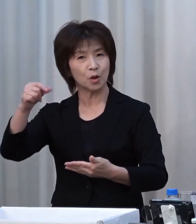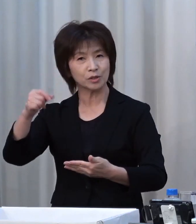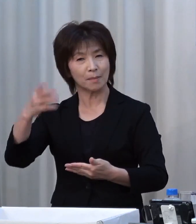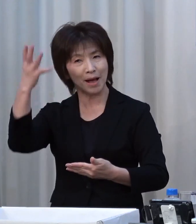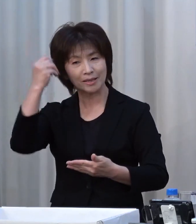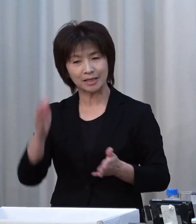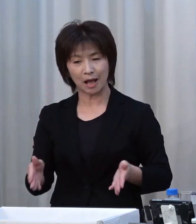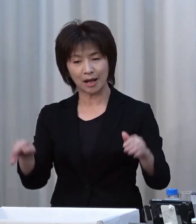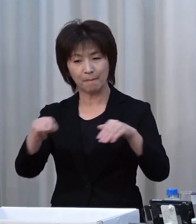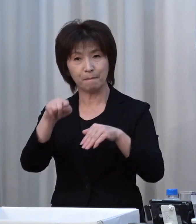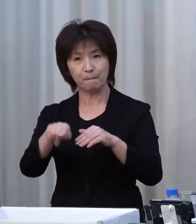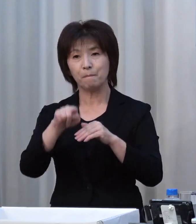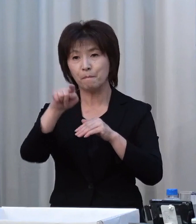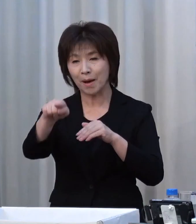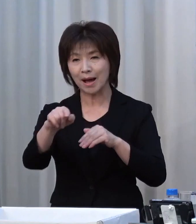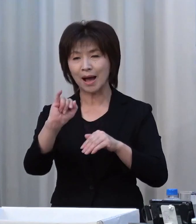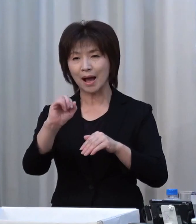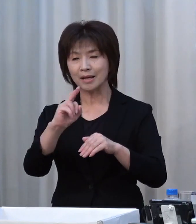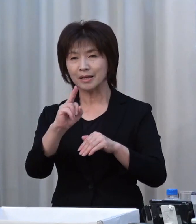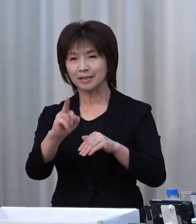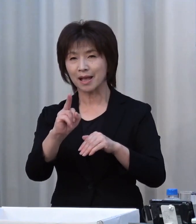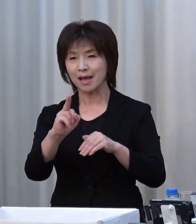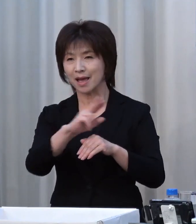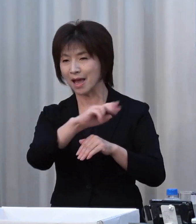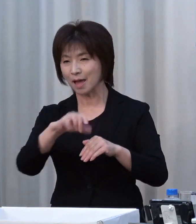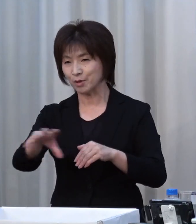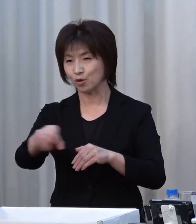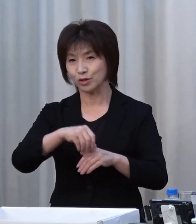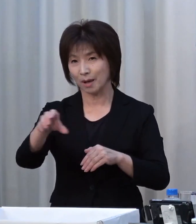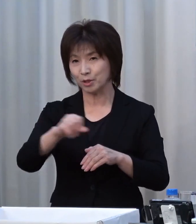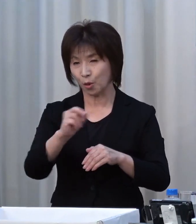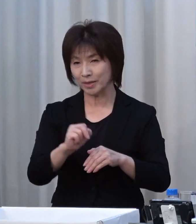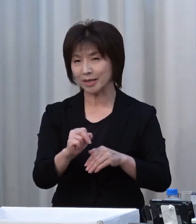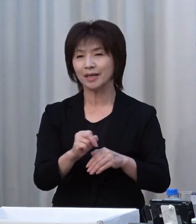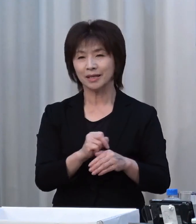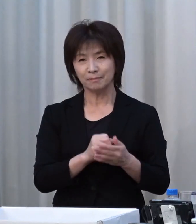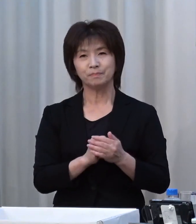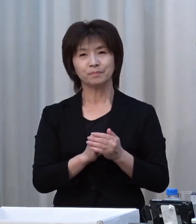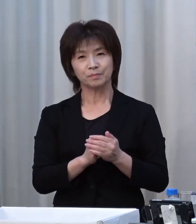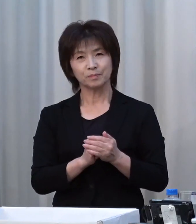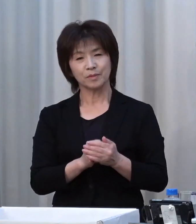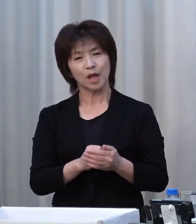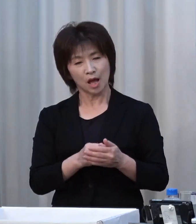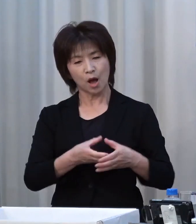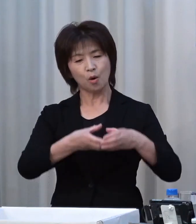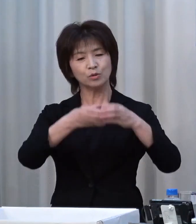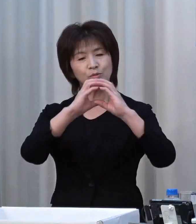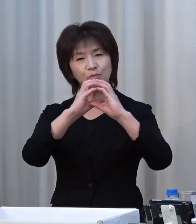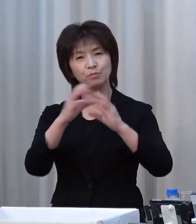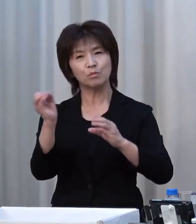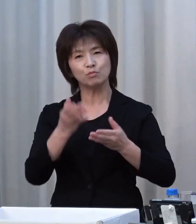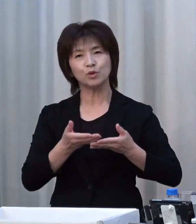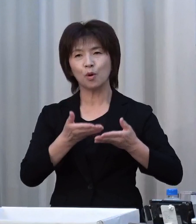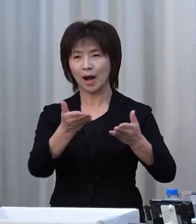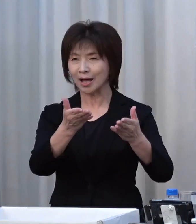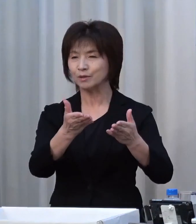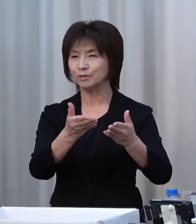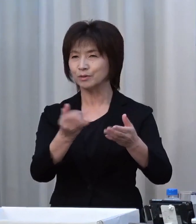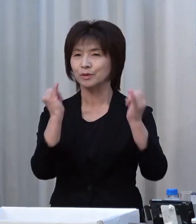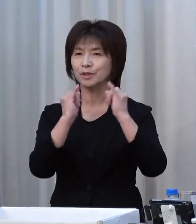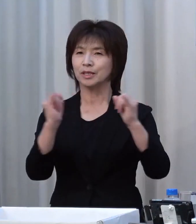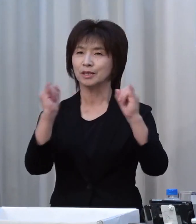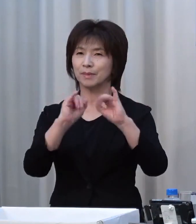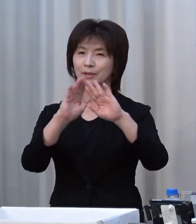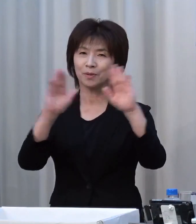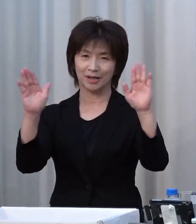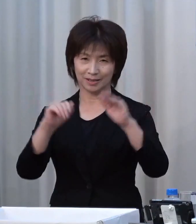前広場で伊勢海老のつかみ乗りや伊勢海老汁の無料配布などが行われるイベントも開